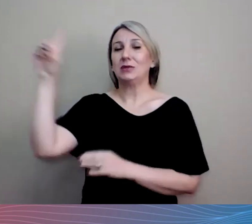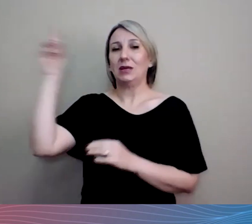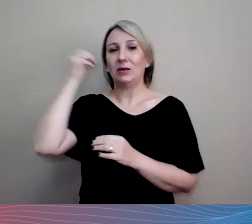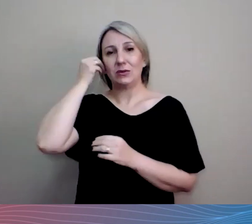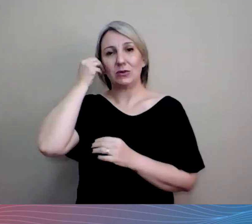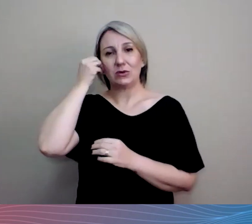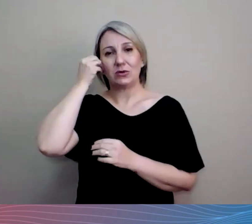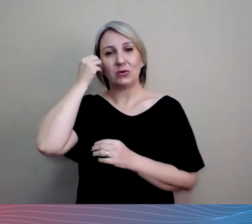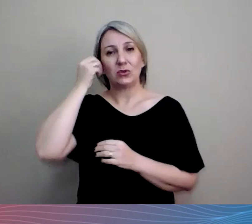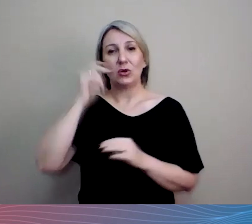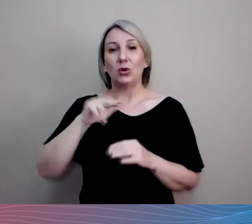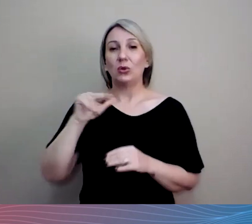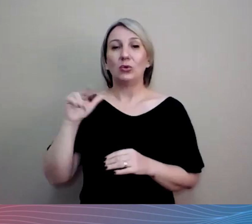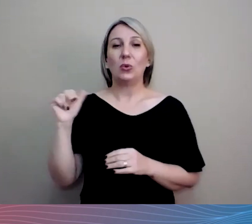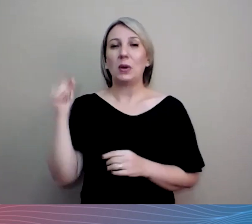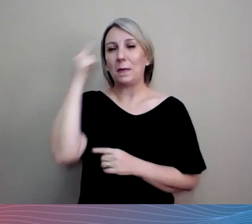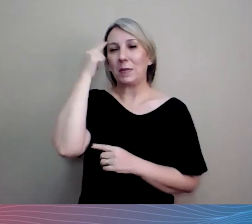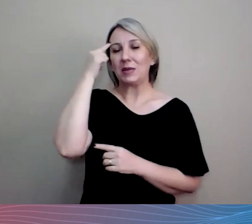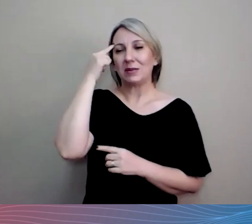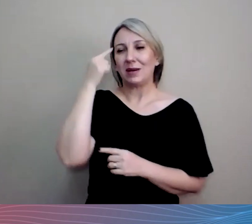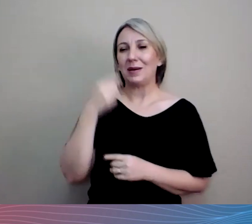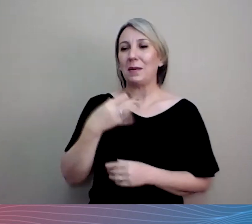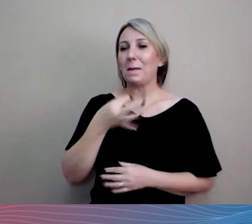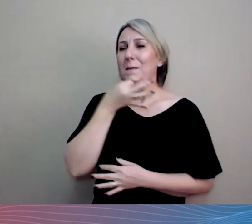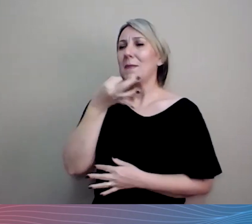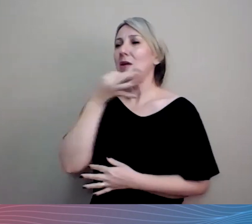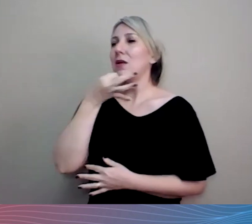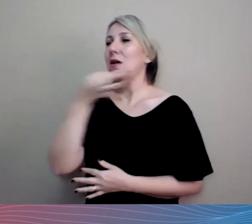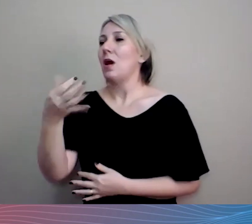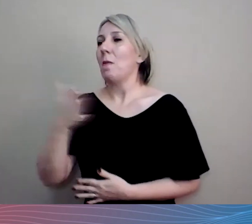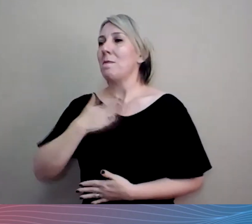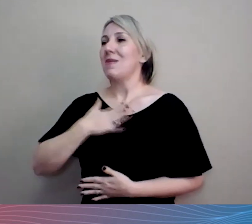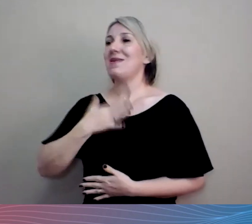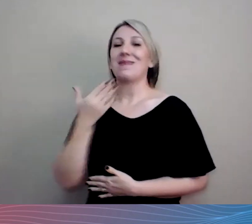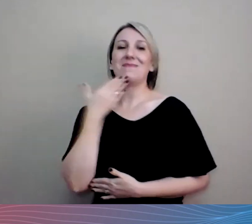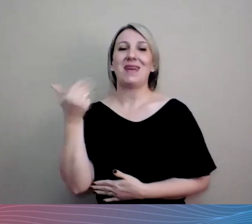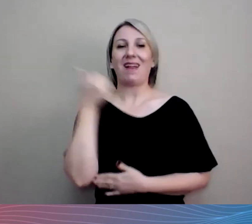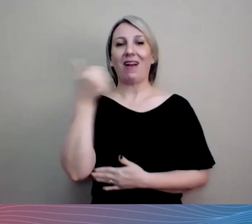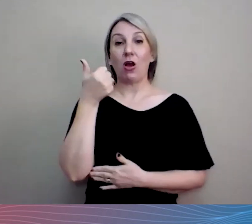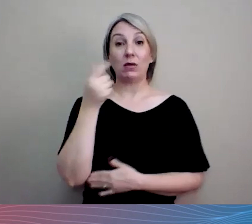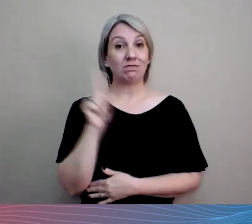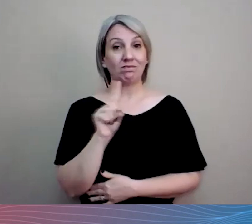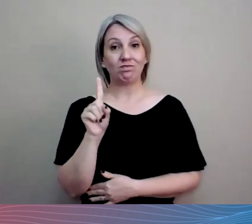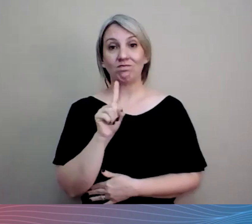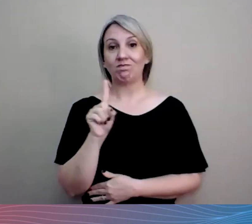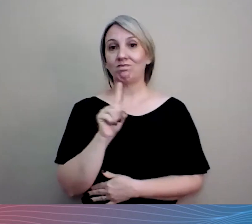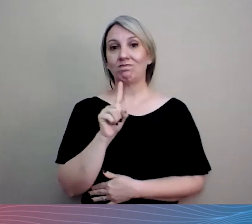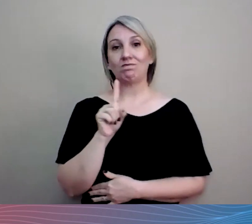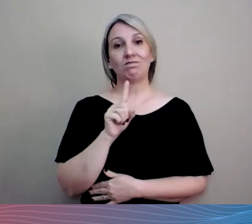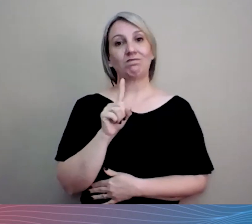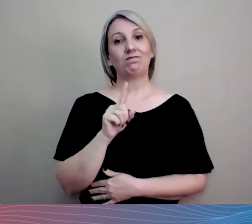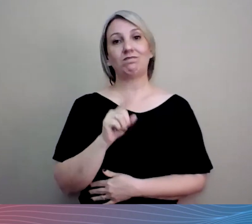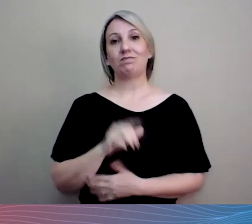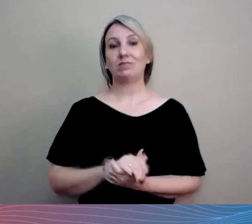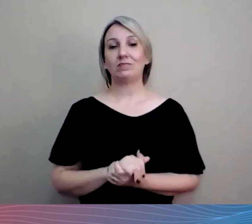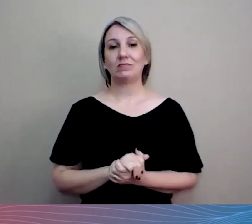das coisas, sua opinião é melhor. Irmão, nós não temos a capacidade de fazer a obra de Deus. E isso também leva em consideração o